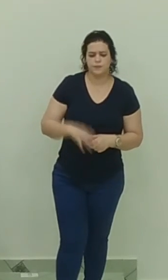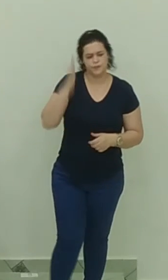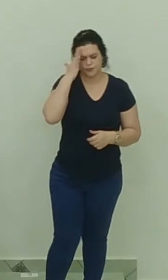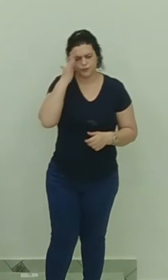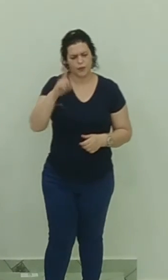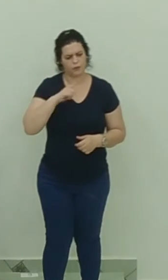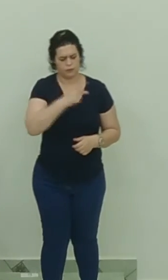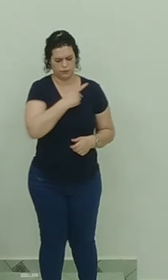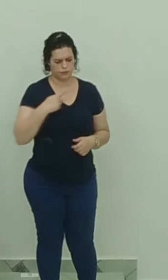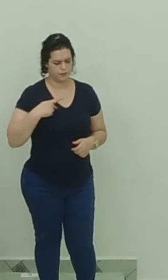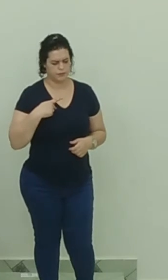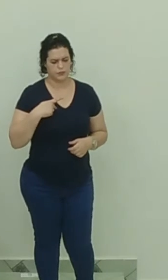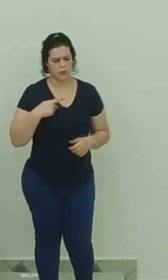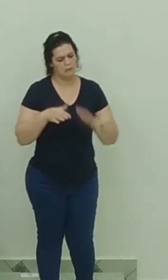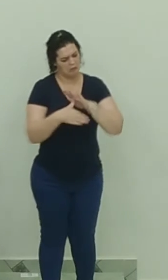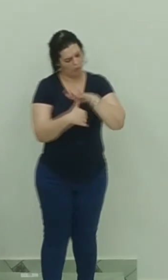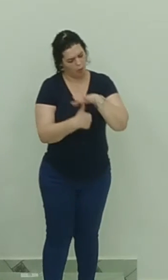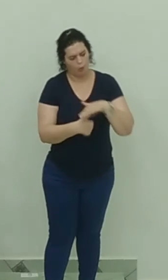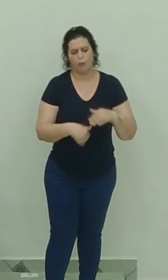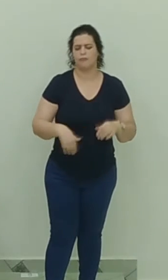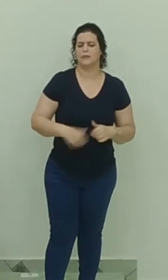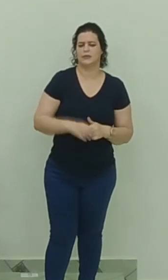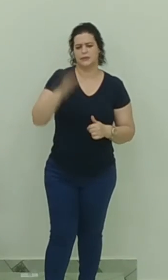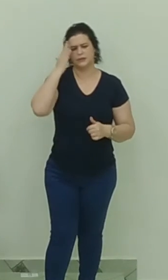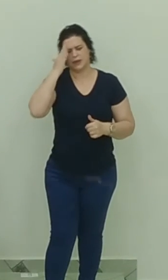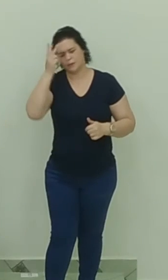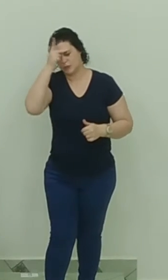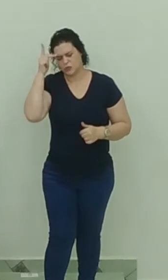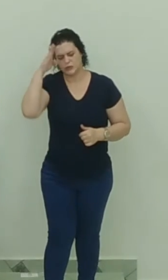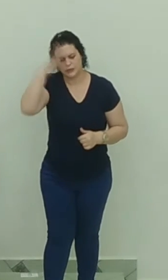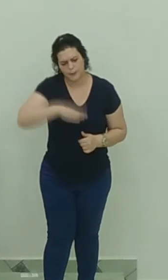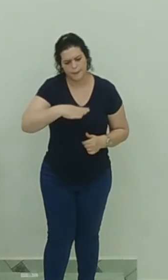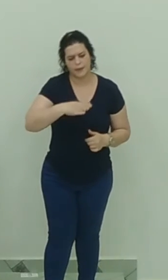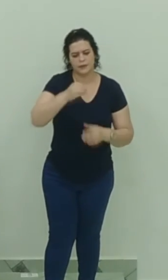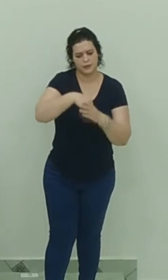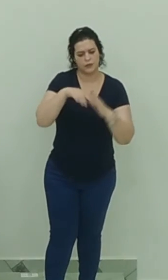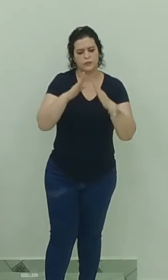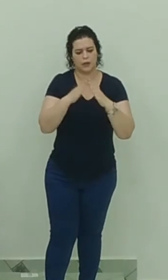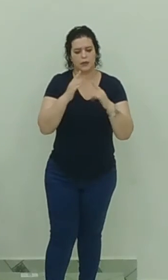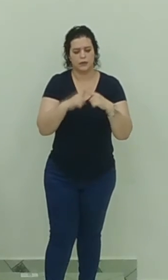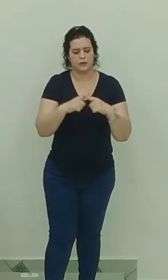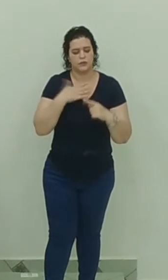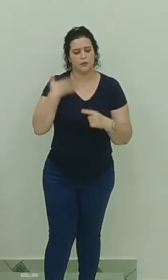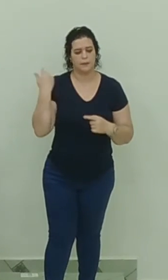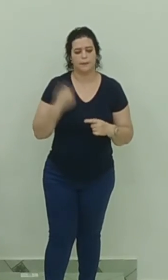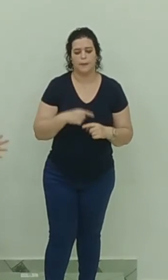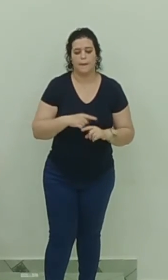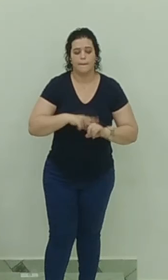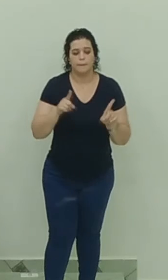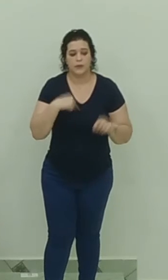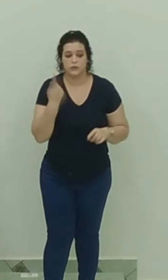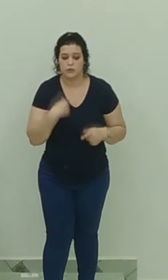uma outra pessoa ali, isso não é nada. Então para de ficar olhando o que está